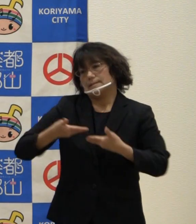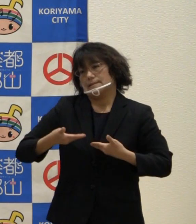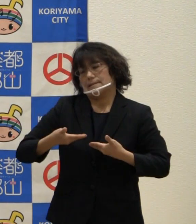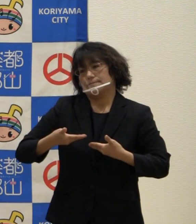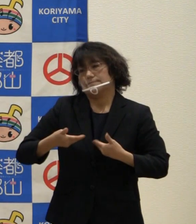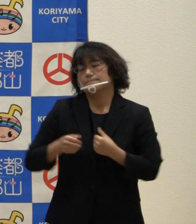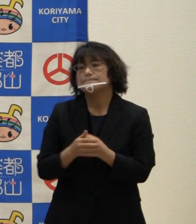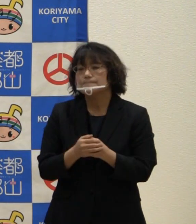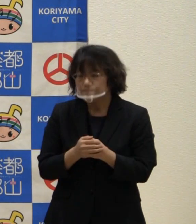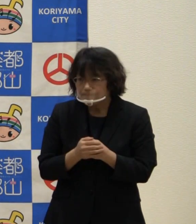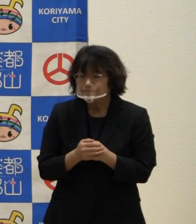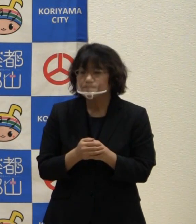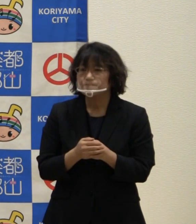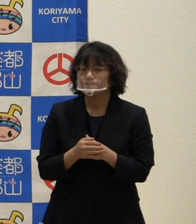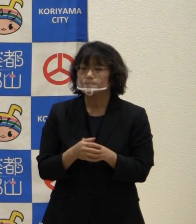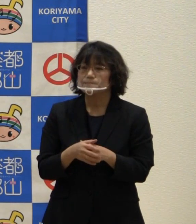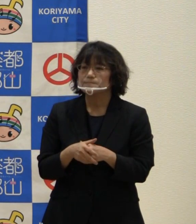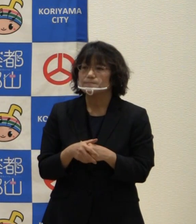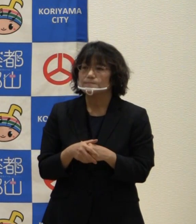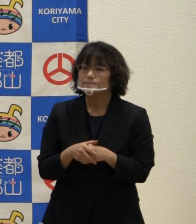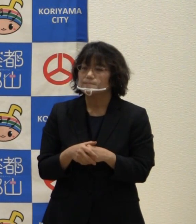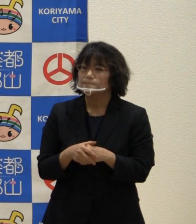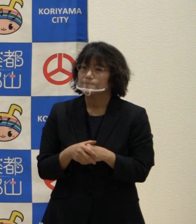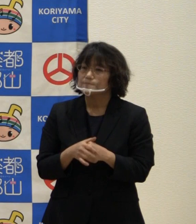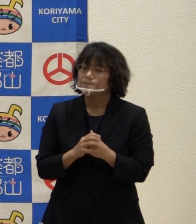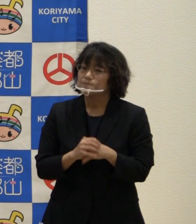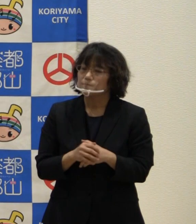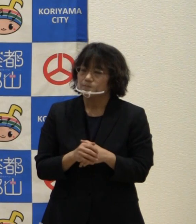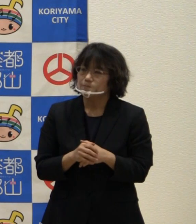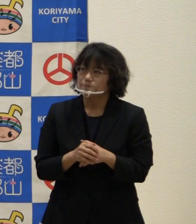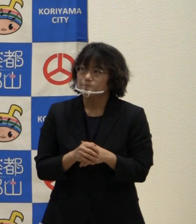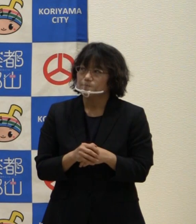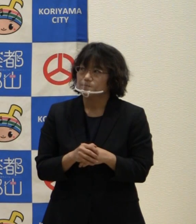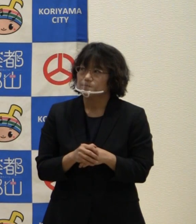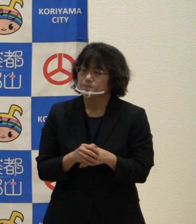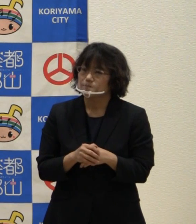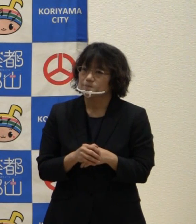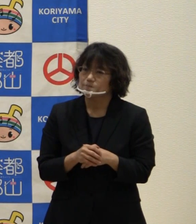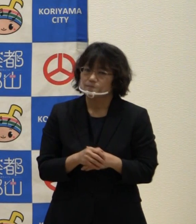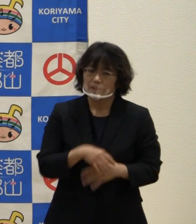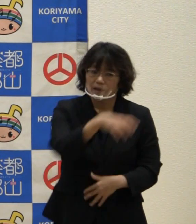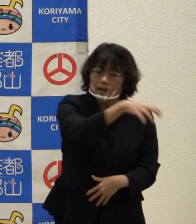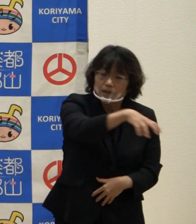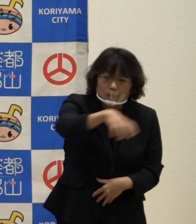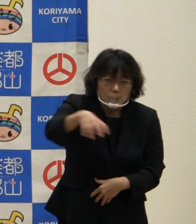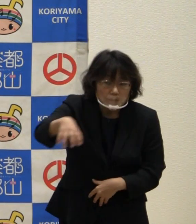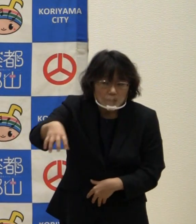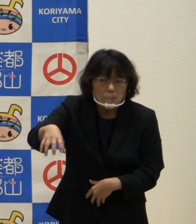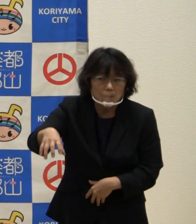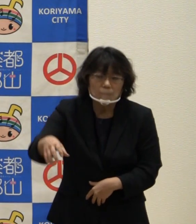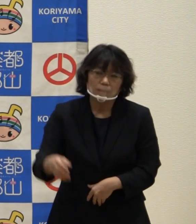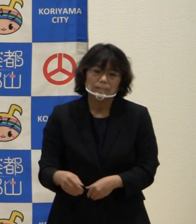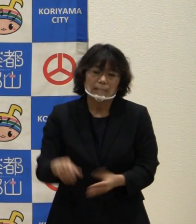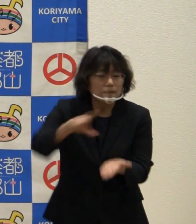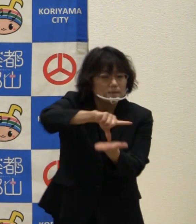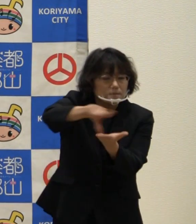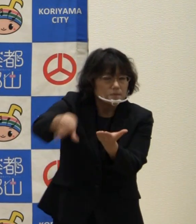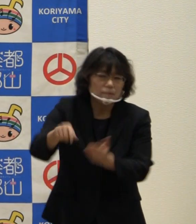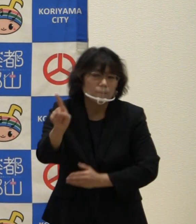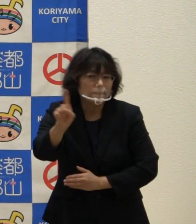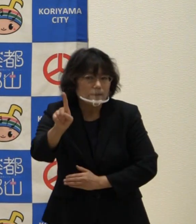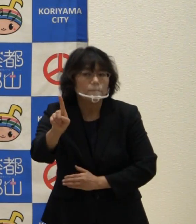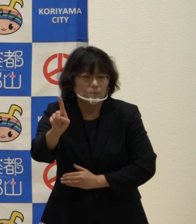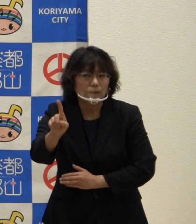応をお考えいただいておりますので、どのクリニックで、どの地域で、あるい